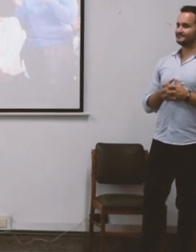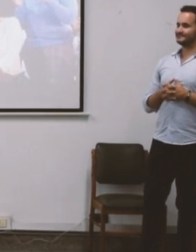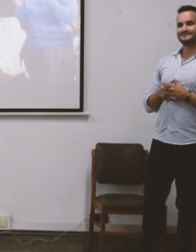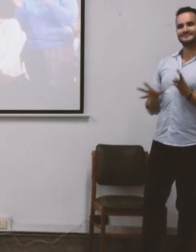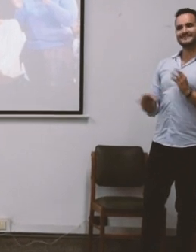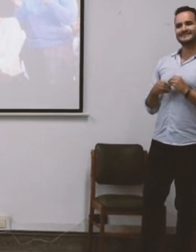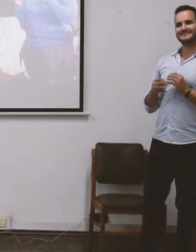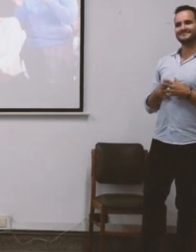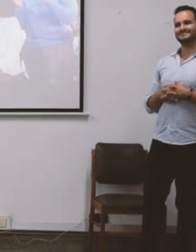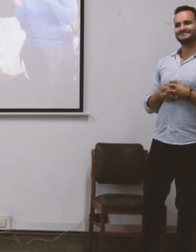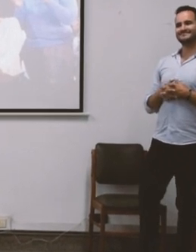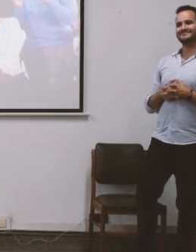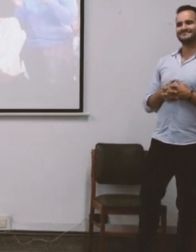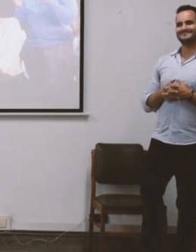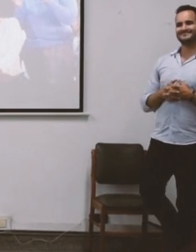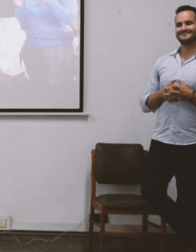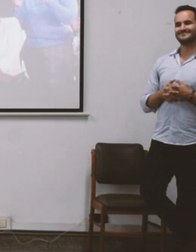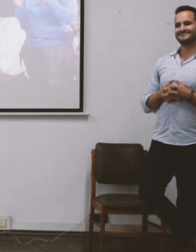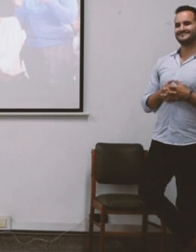¿Alguien más?